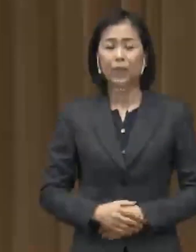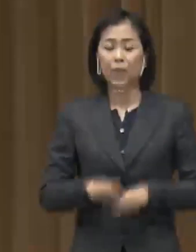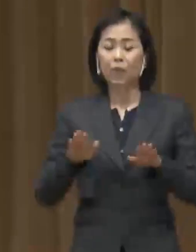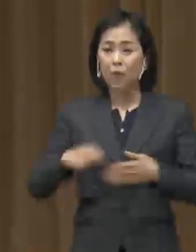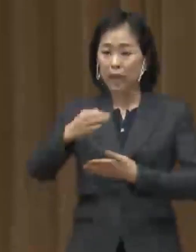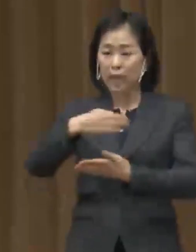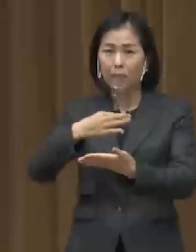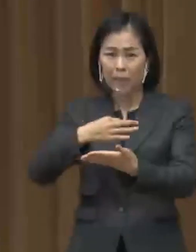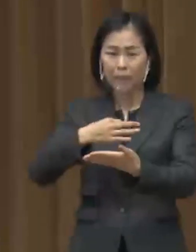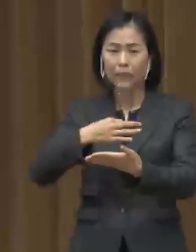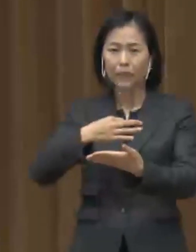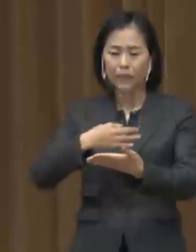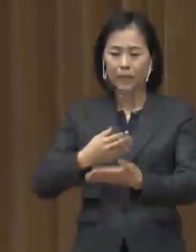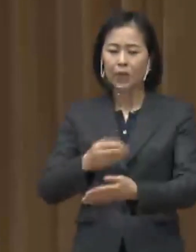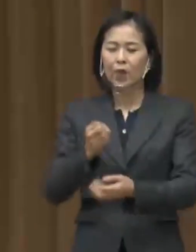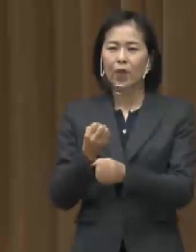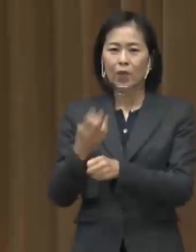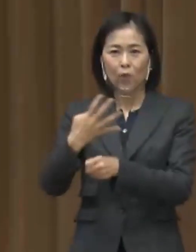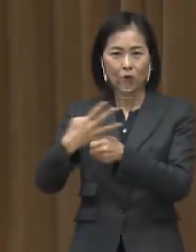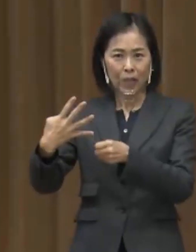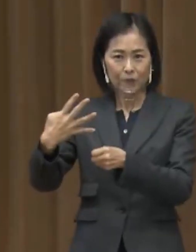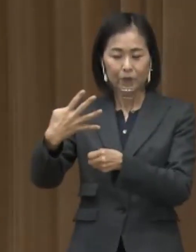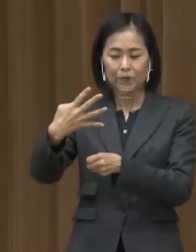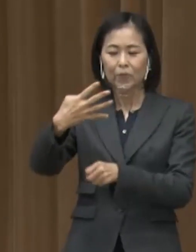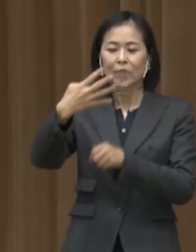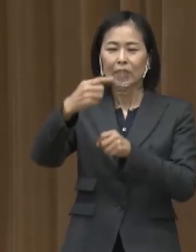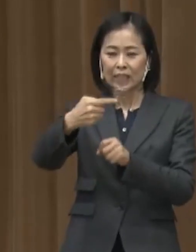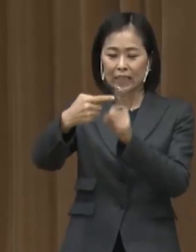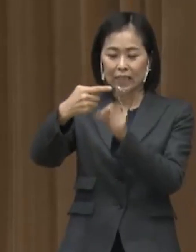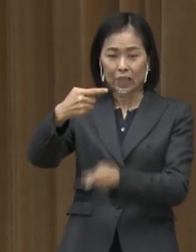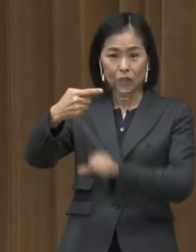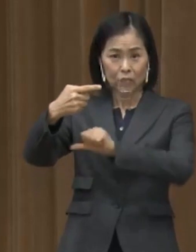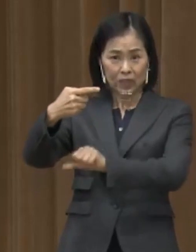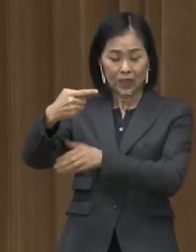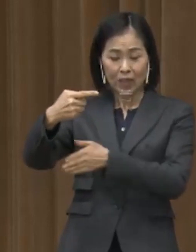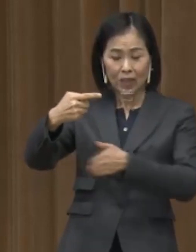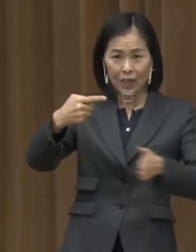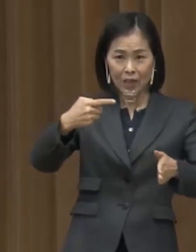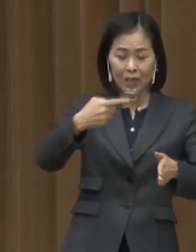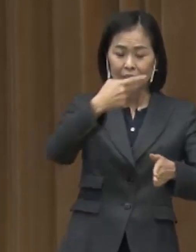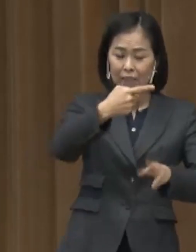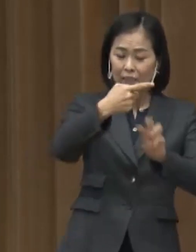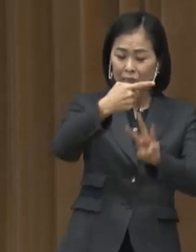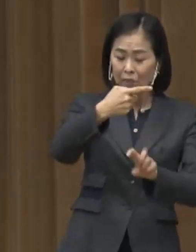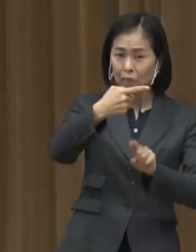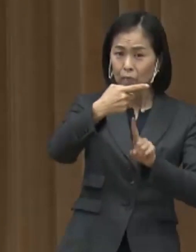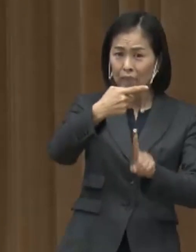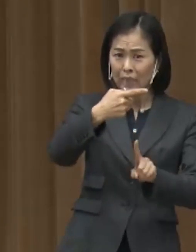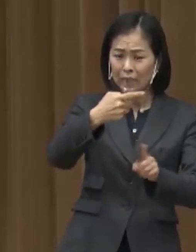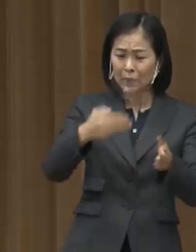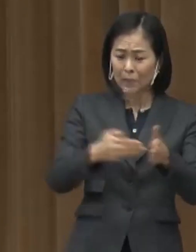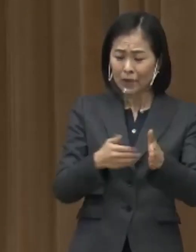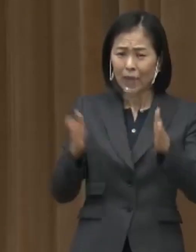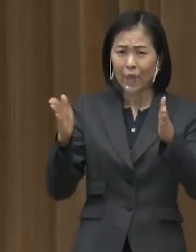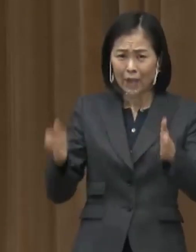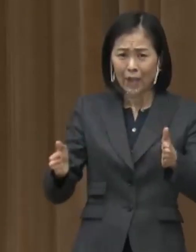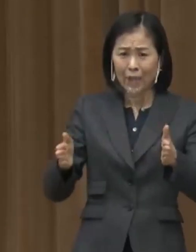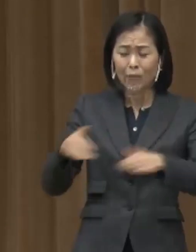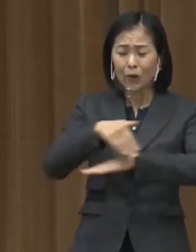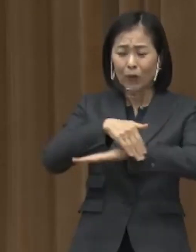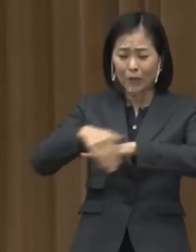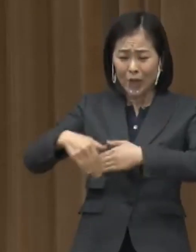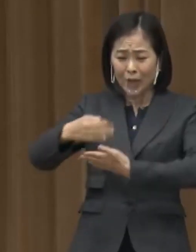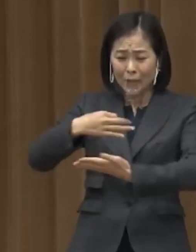のは令和4年1月5日から1月31日までの予定で、当初販売の計画をしており